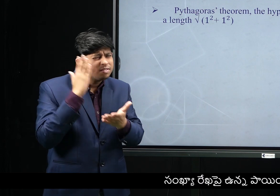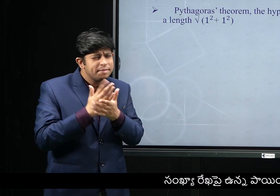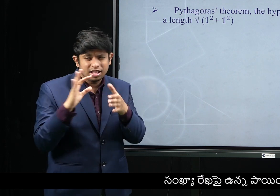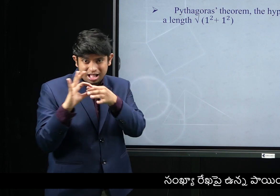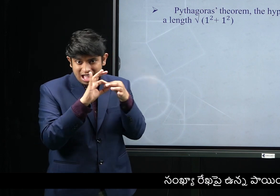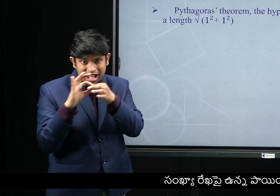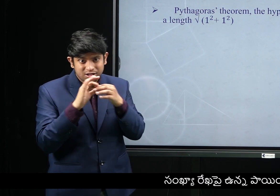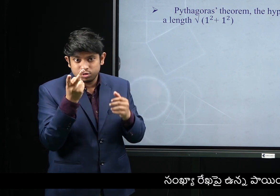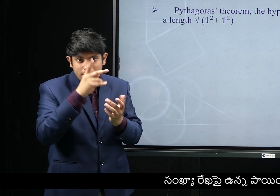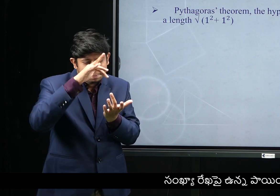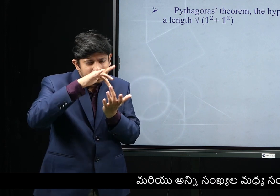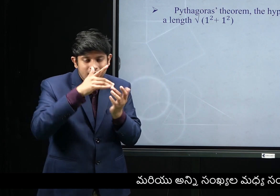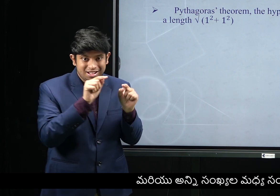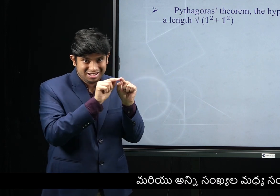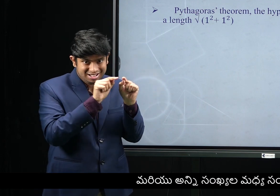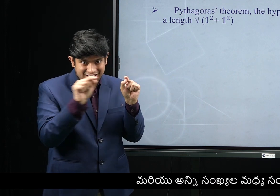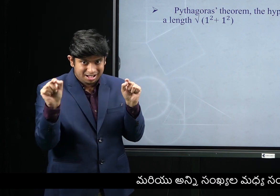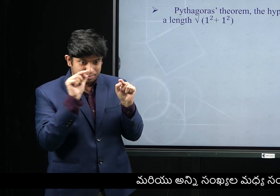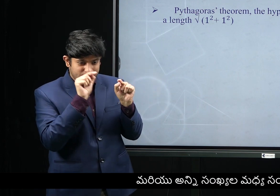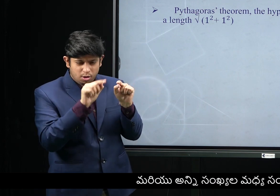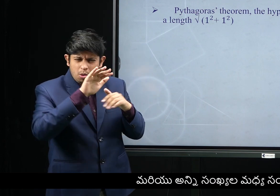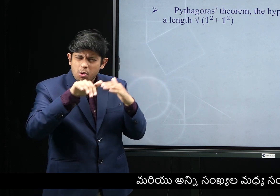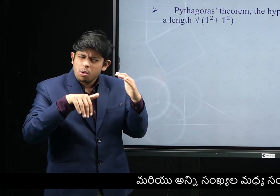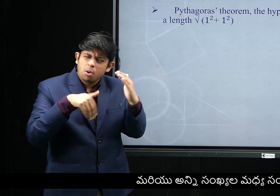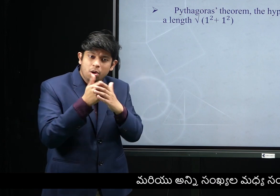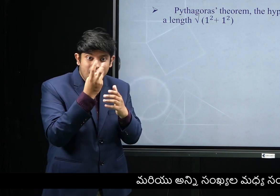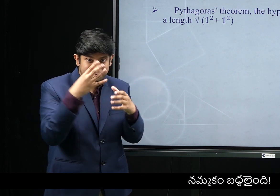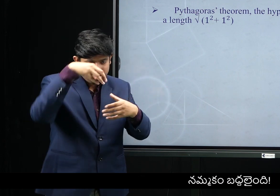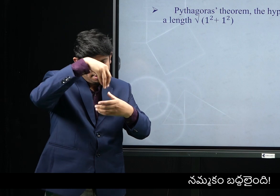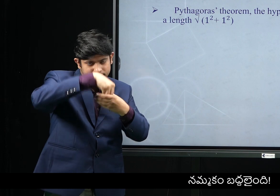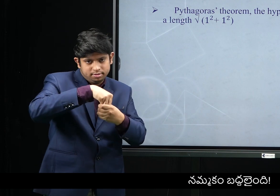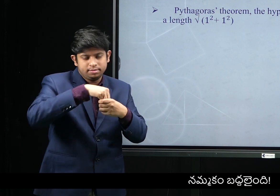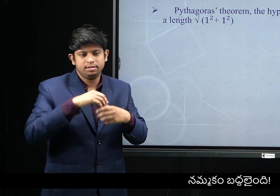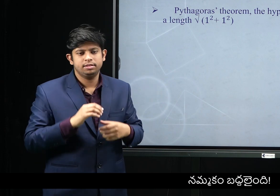సంఖ్యారేఖపై ఉన్న పాయింట్లు మరియు అన్ని సంఖ్యల మధ్య సంబంధంపై నమ్మకం బద్దలైంది.